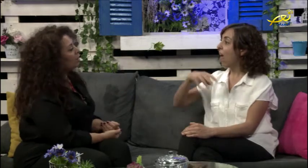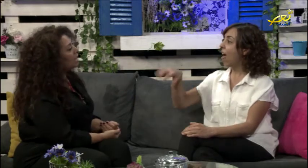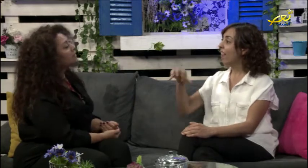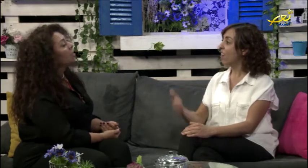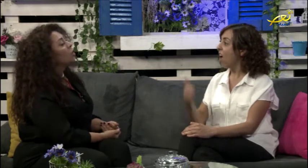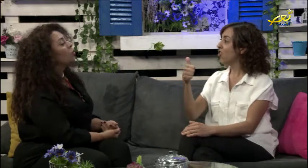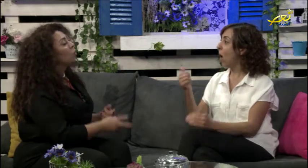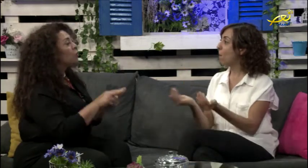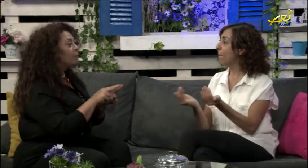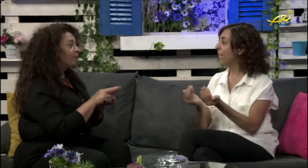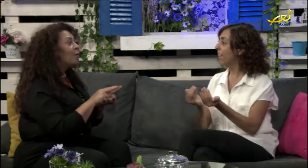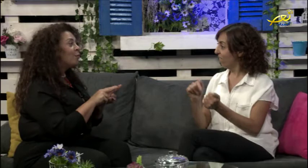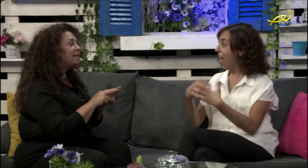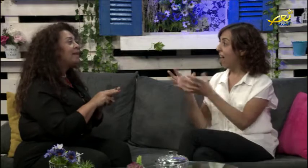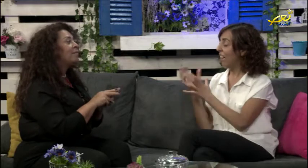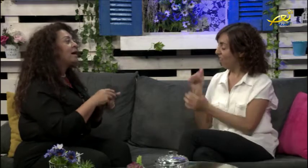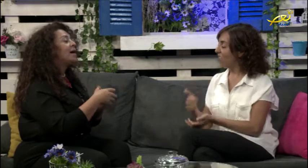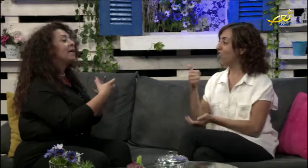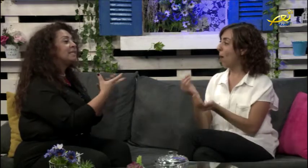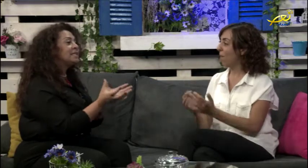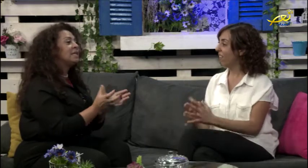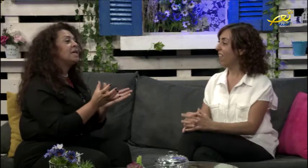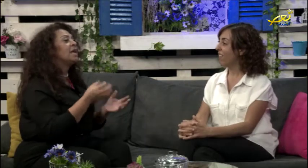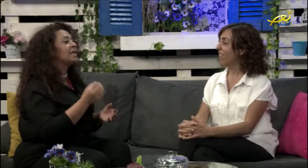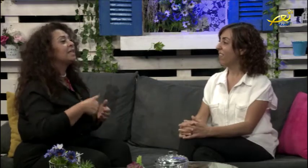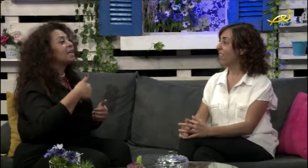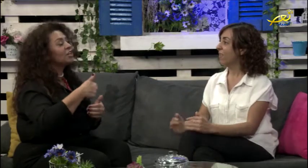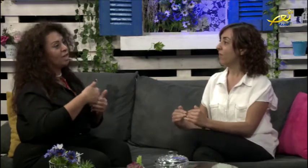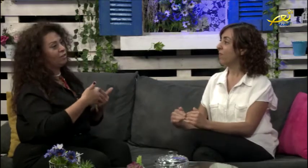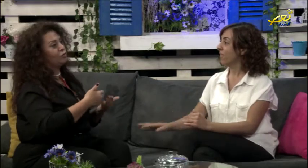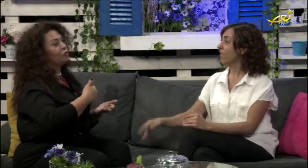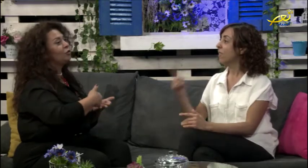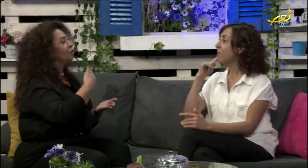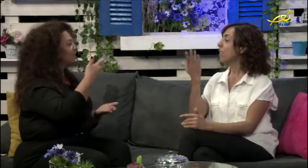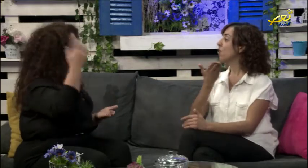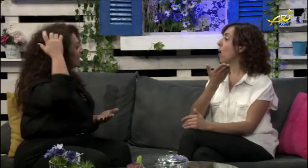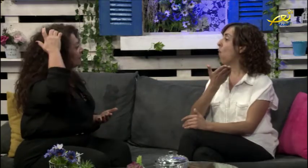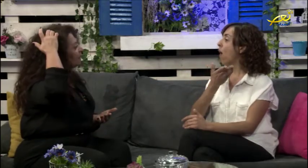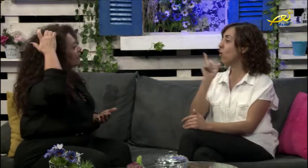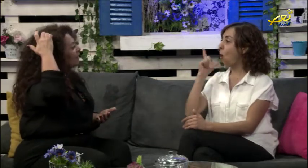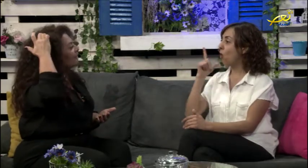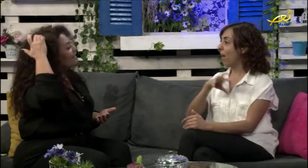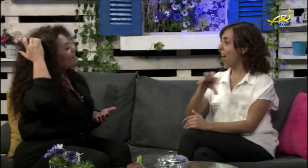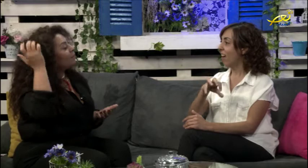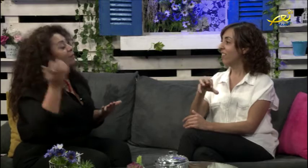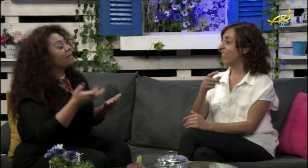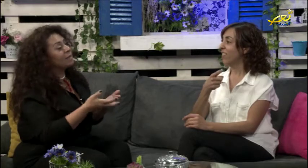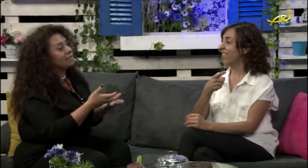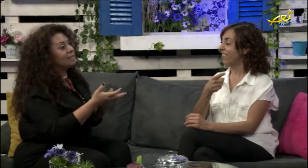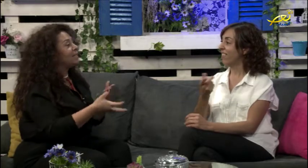الولد، ومثل ما كتير عيال أكيد نجحت إنه تقدر تساعد، مثل ما كتير عيال